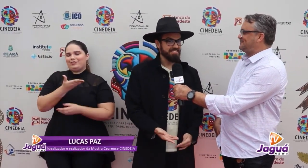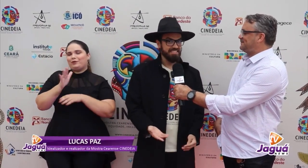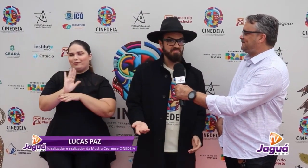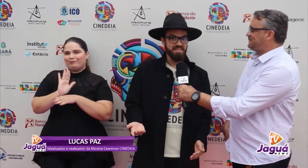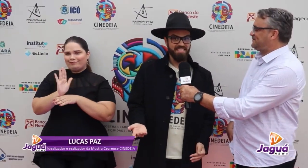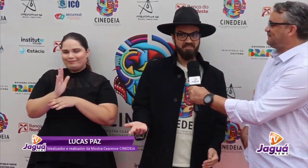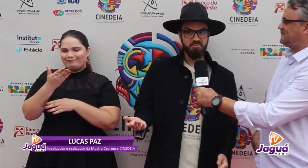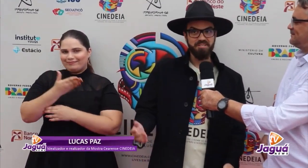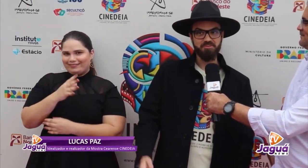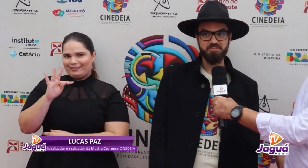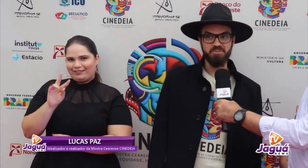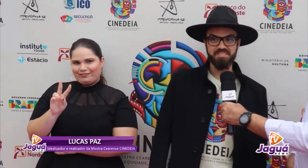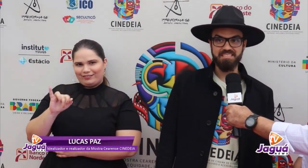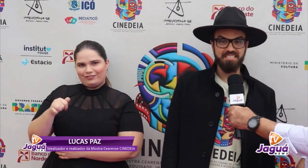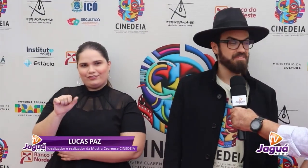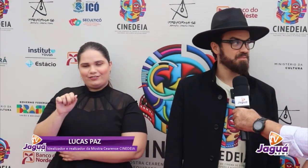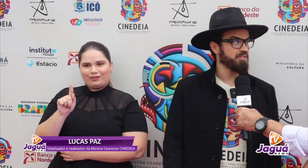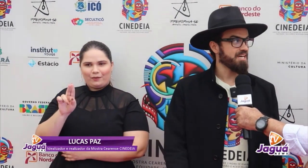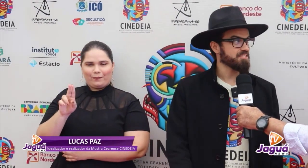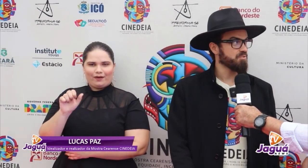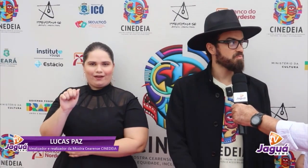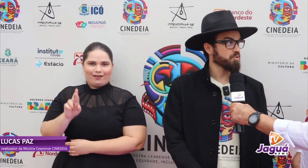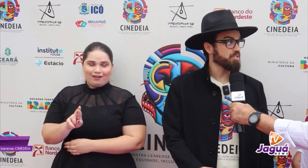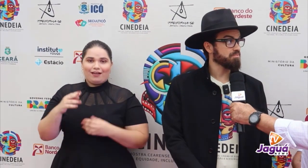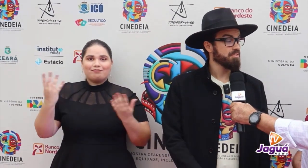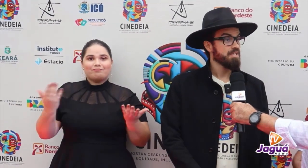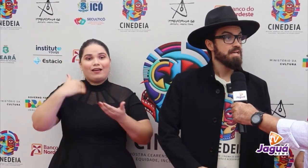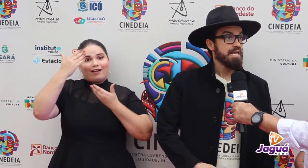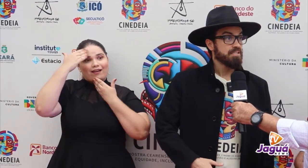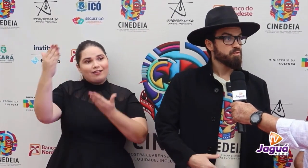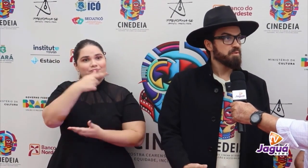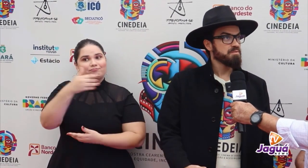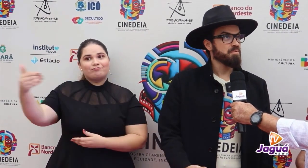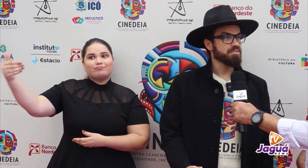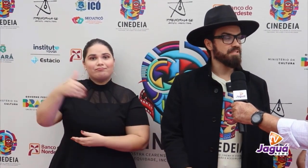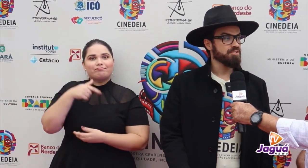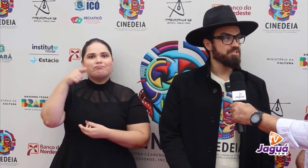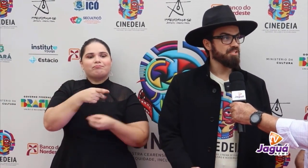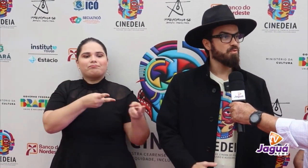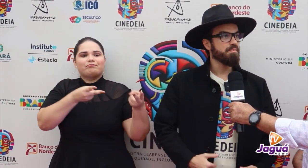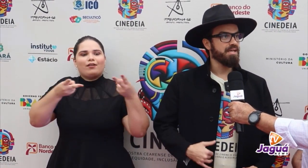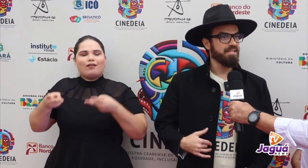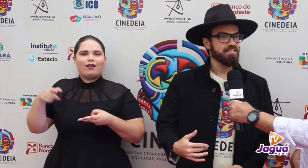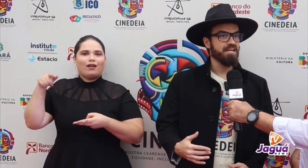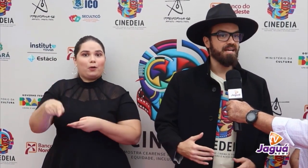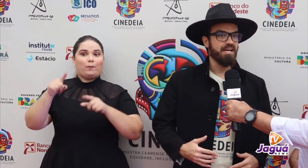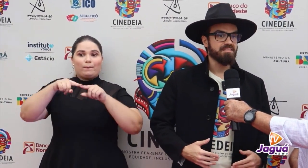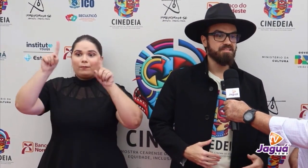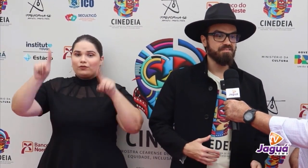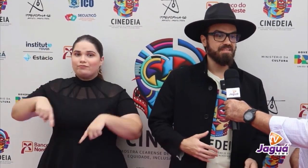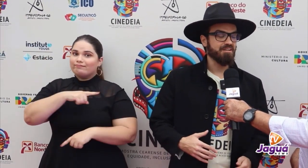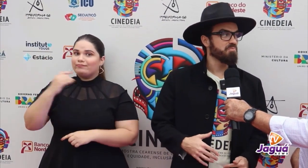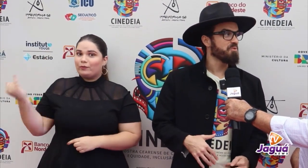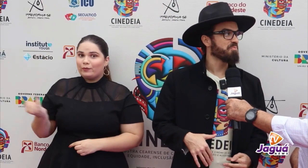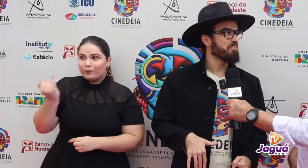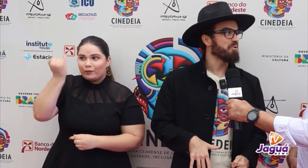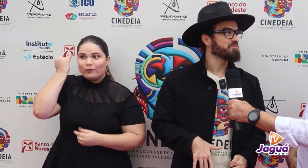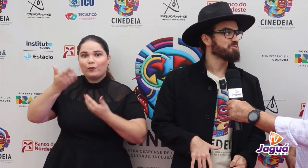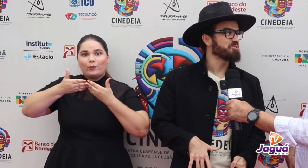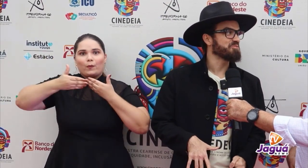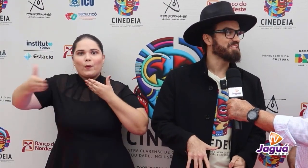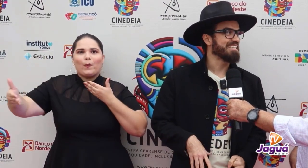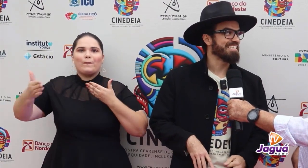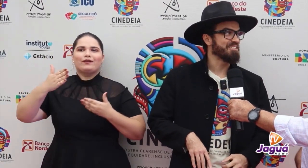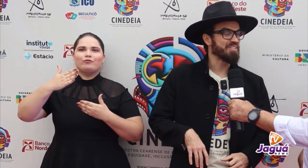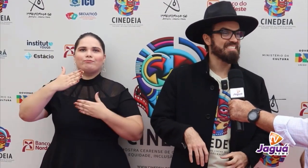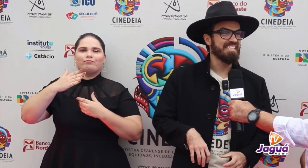Juscelino. Agradecer também essa cobertura de vocês, dando visibilidade a um projeto super importante que começa a se desvendar com o meu